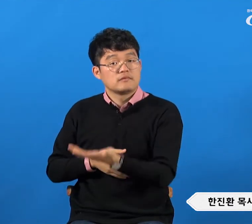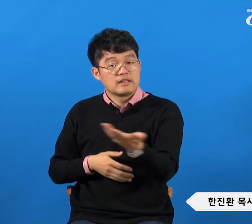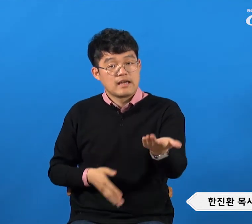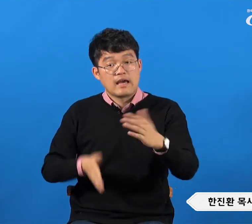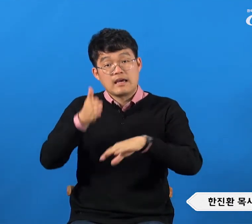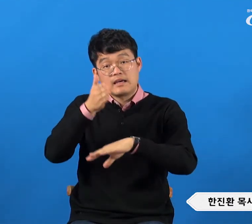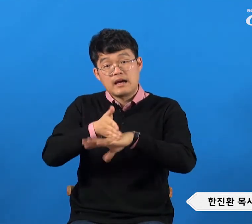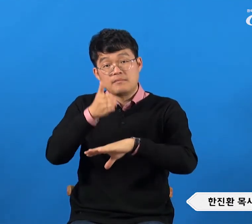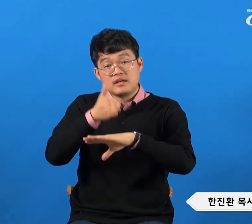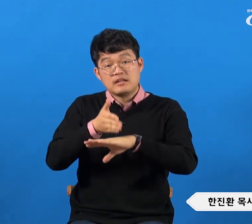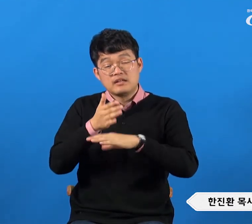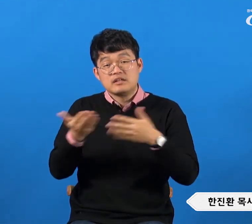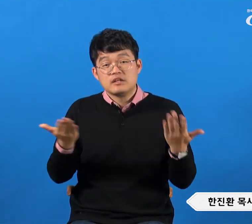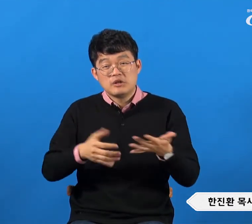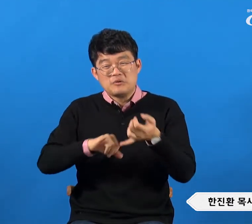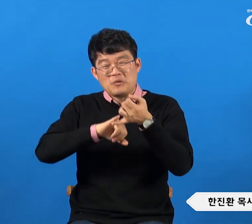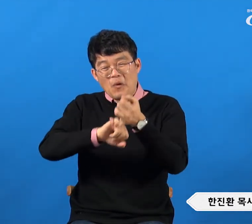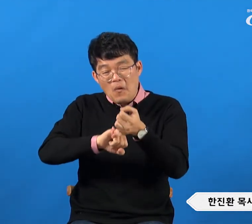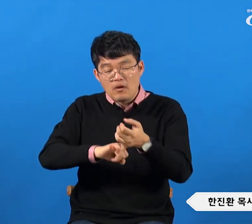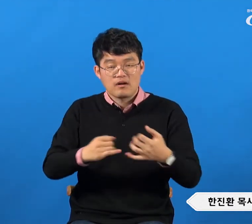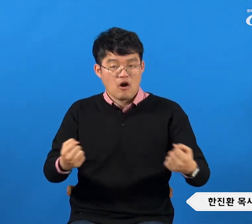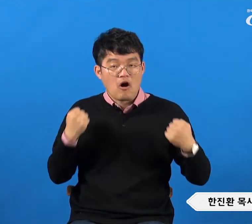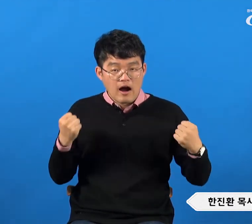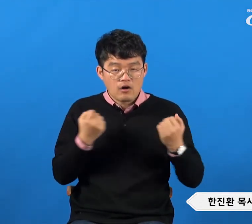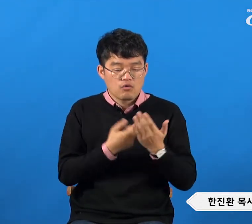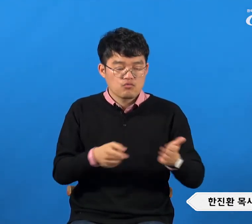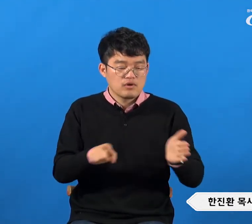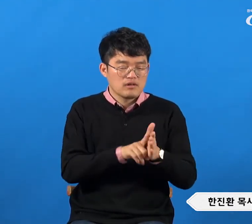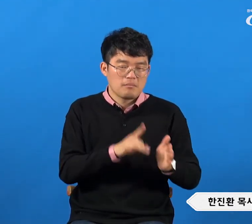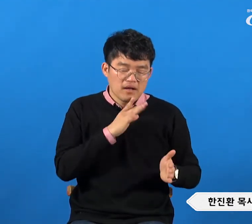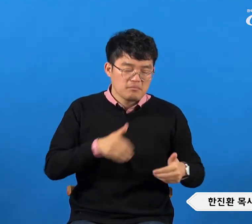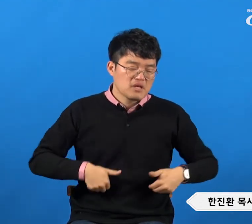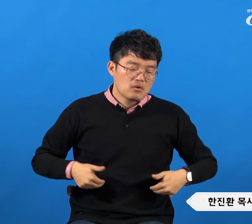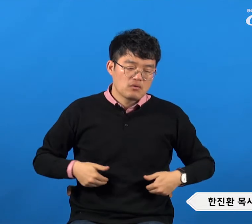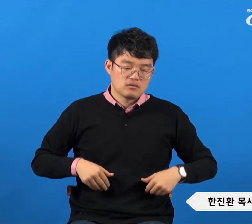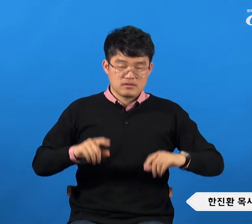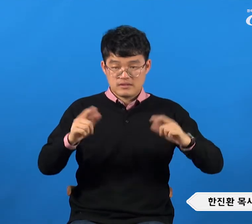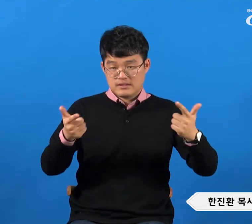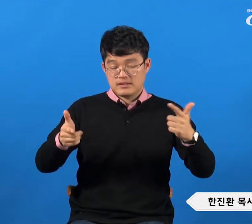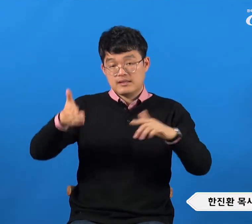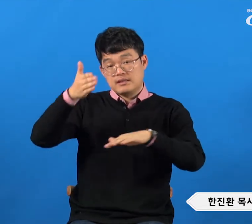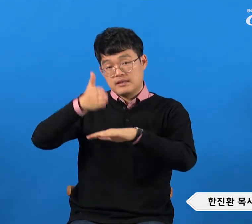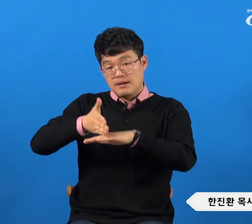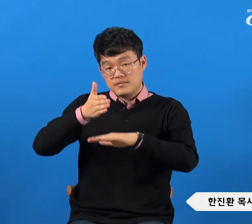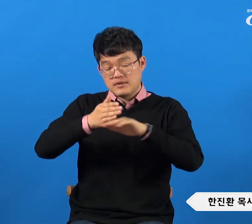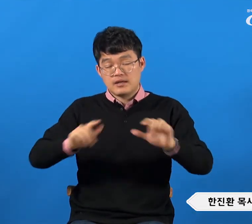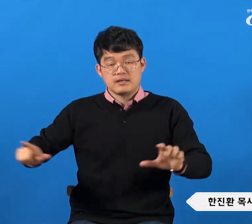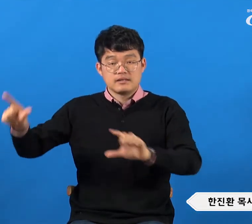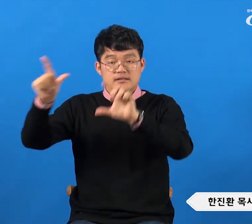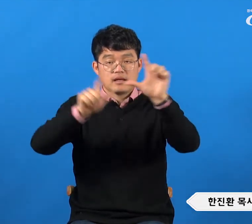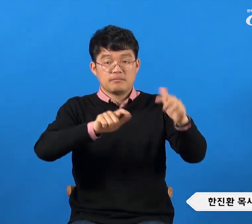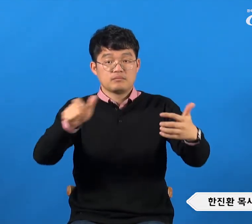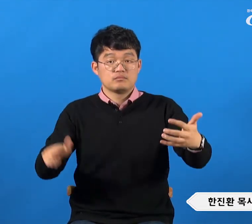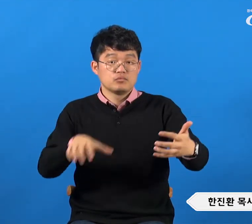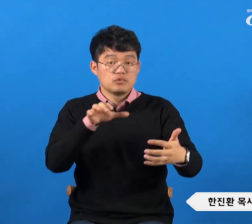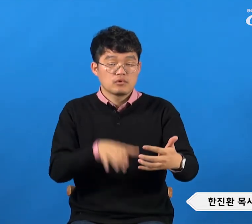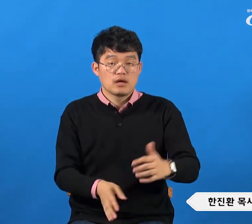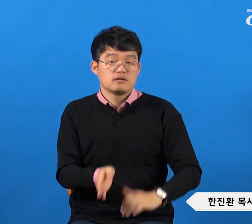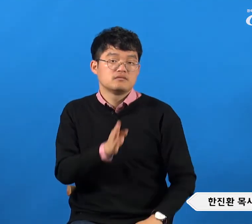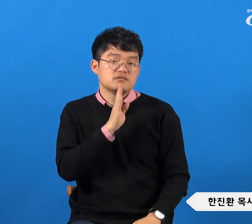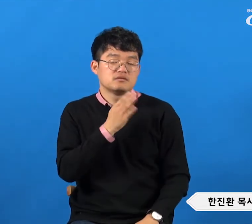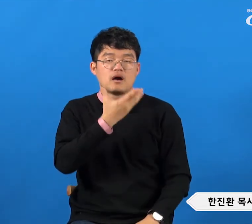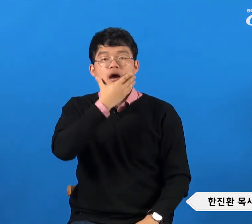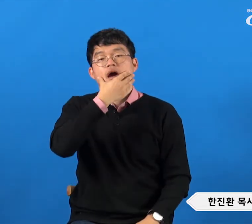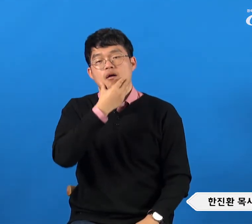감사하는 것이 꼭 건강을 위해서 필요한 그런 것만은 물론 아닙니다. 감사하는 삶 속에